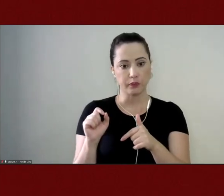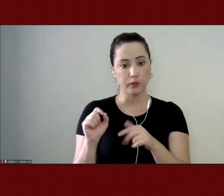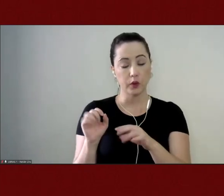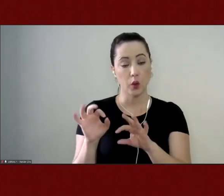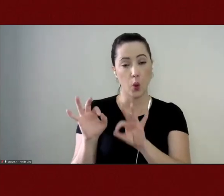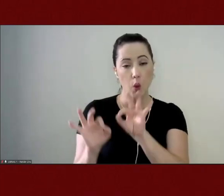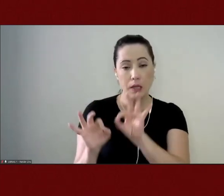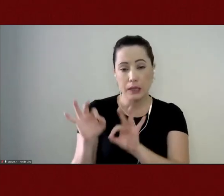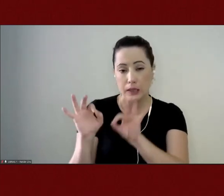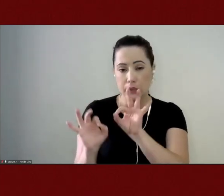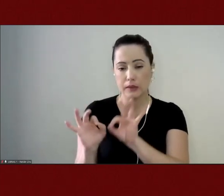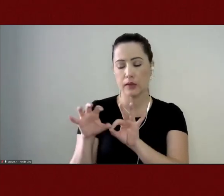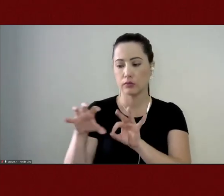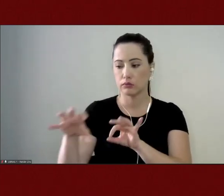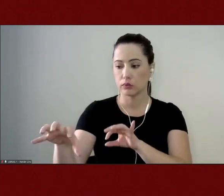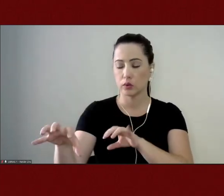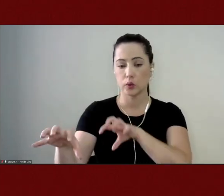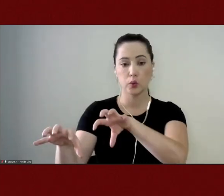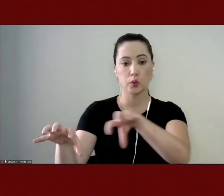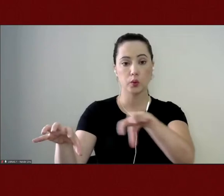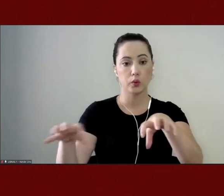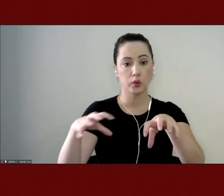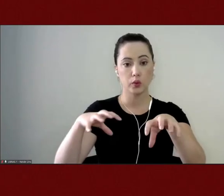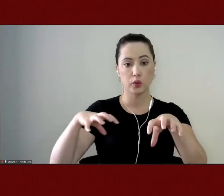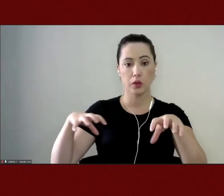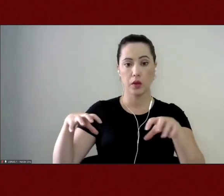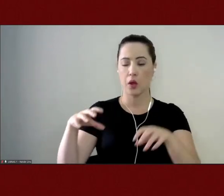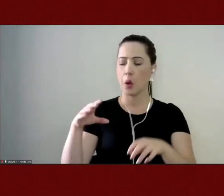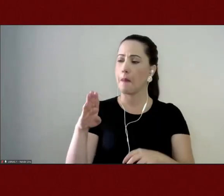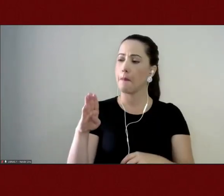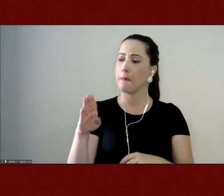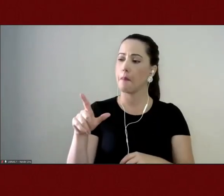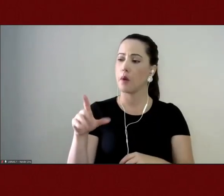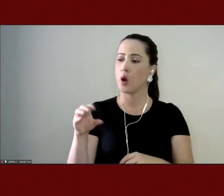organizando blocos, guetos,